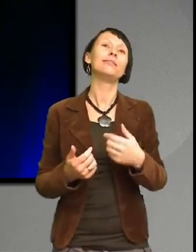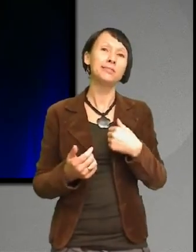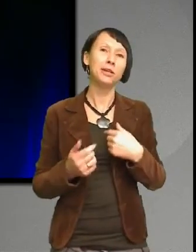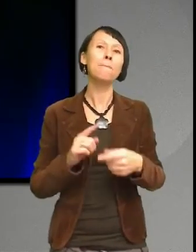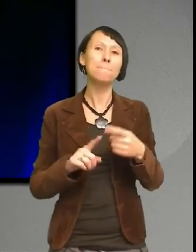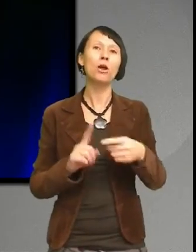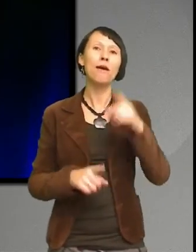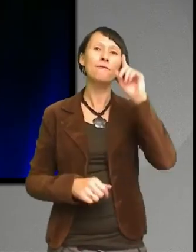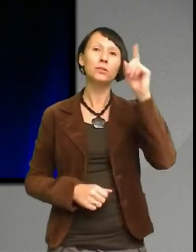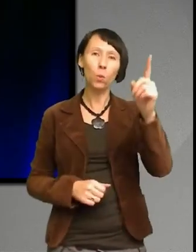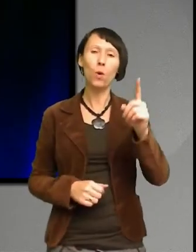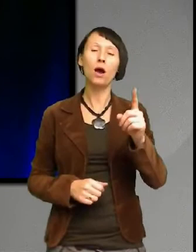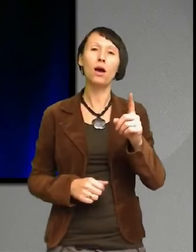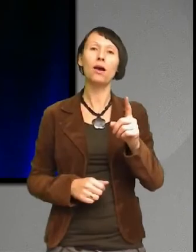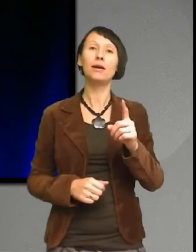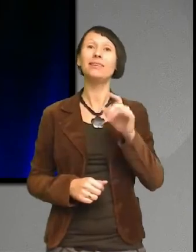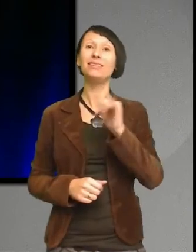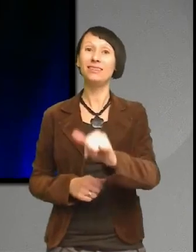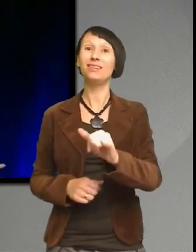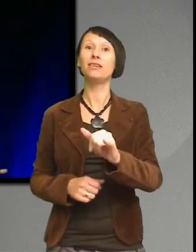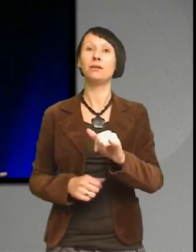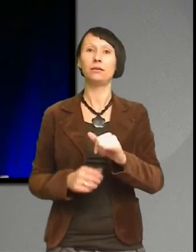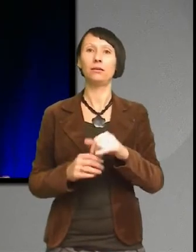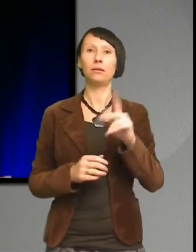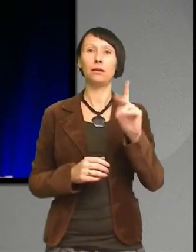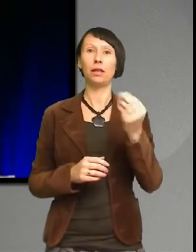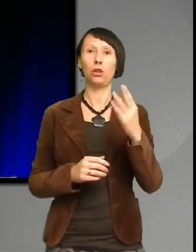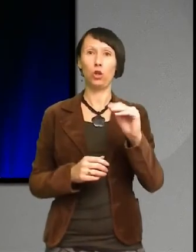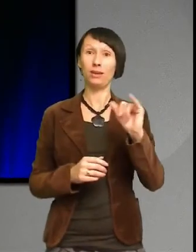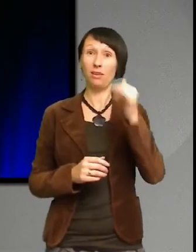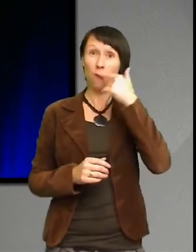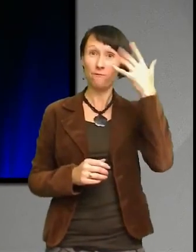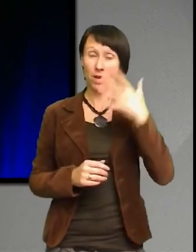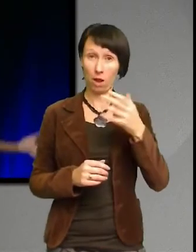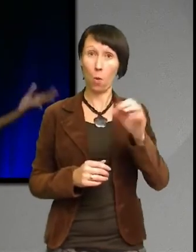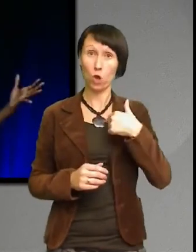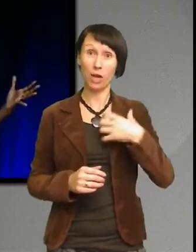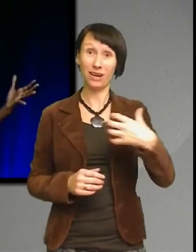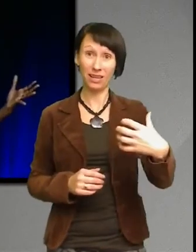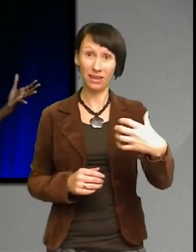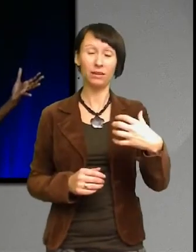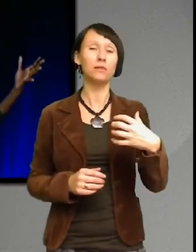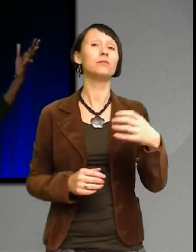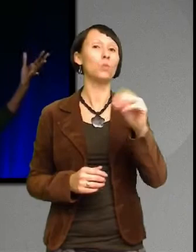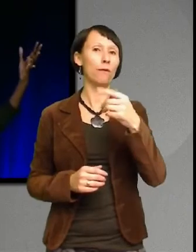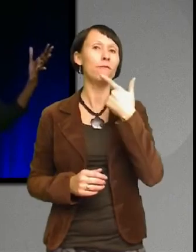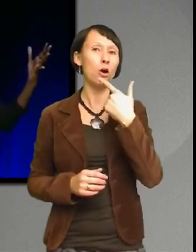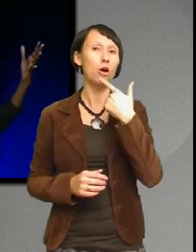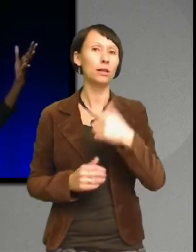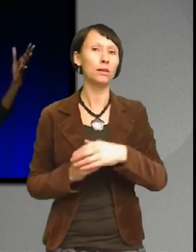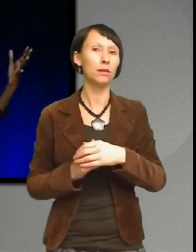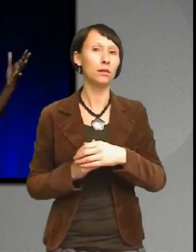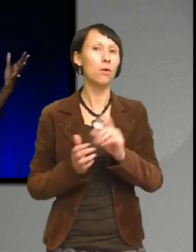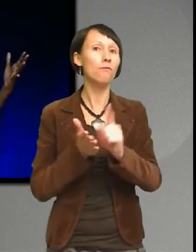farligt att vara rik. För är man rik i Afrika, då bor man i stora hus med höga